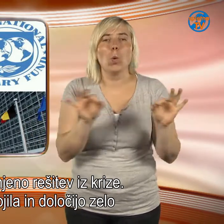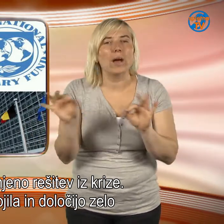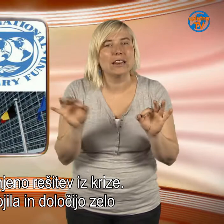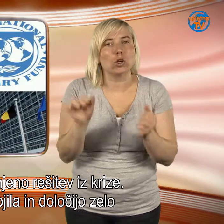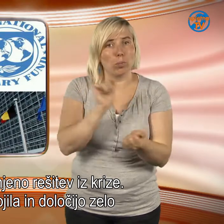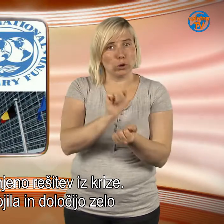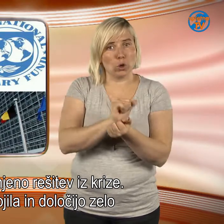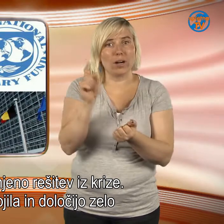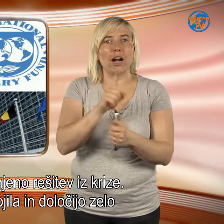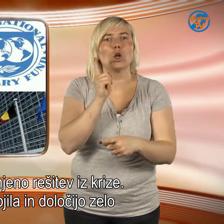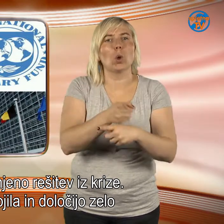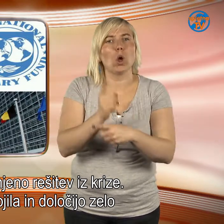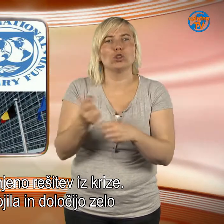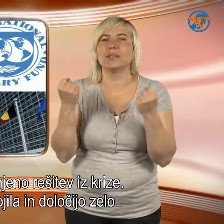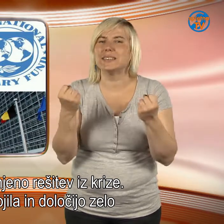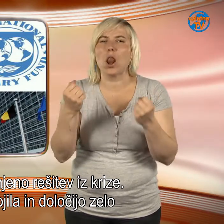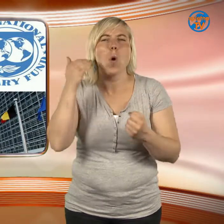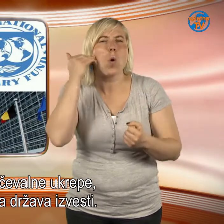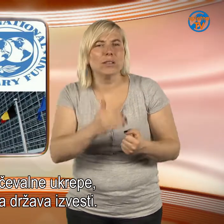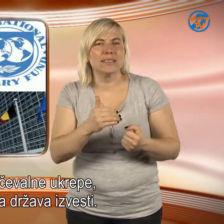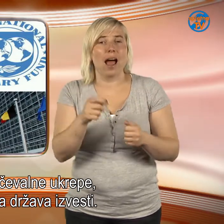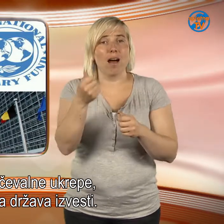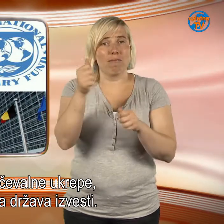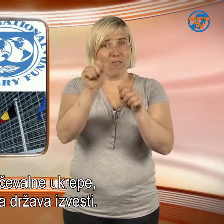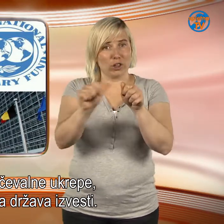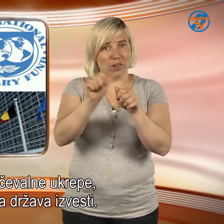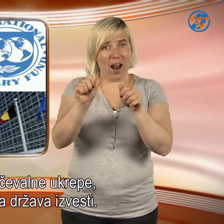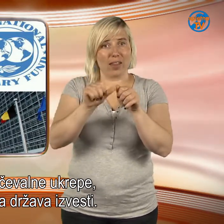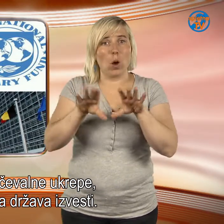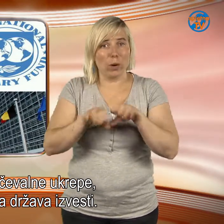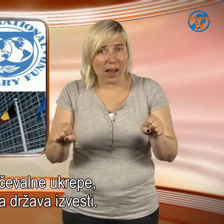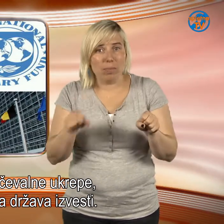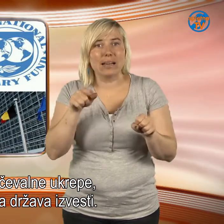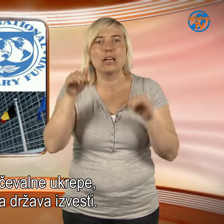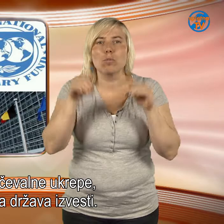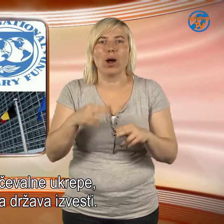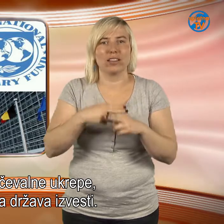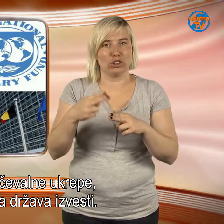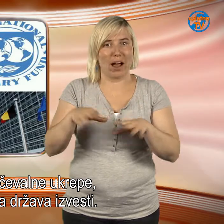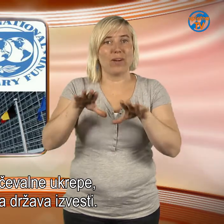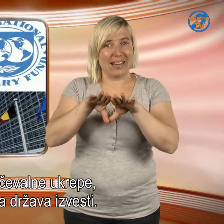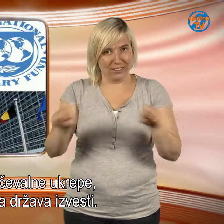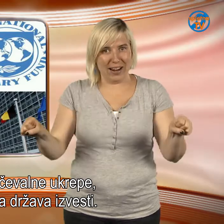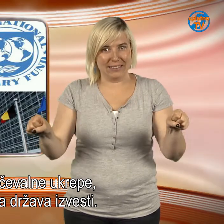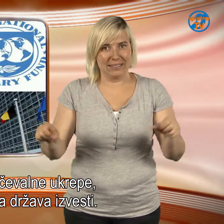Uredijo posojila in določijo zelo ostre varčevalne ukrepe, ki jih mora država izvesti.